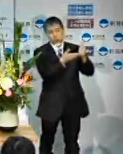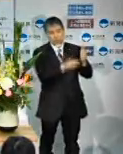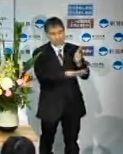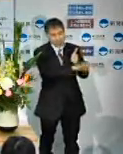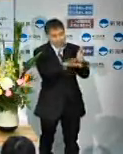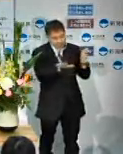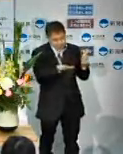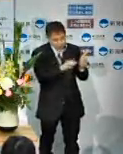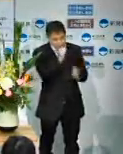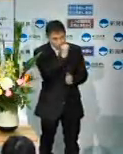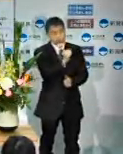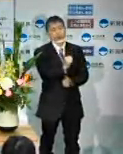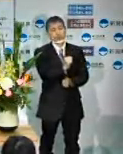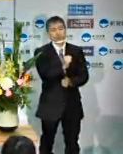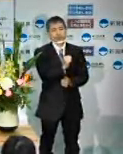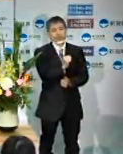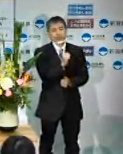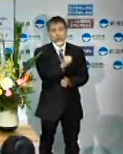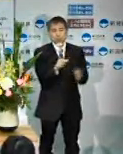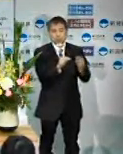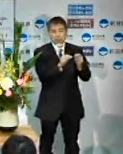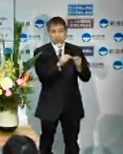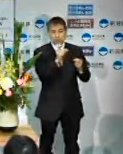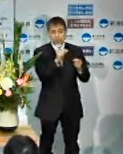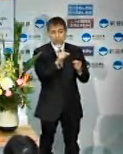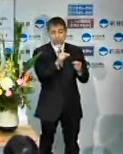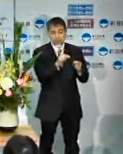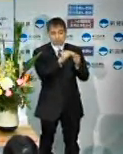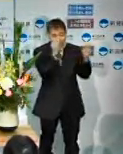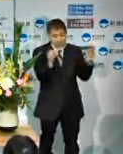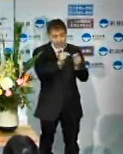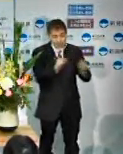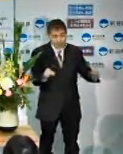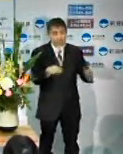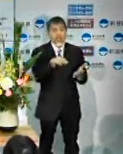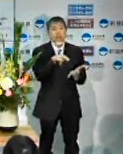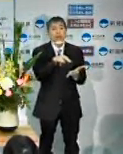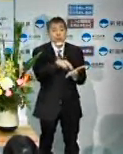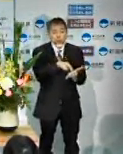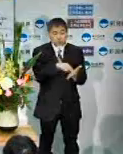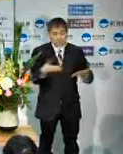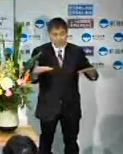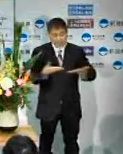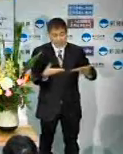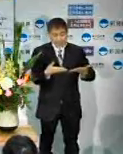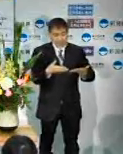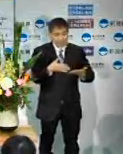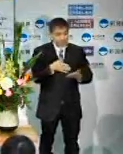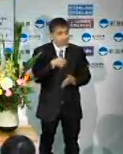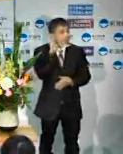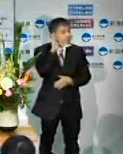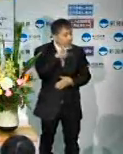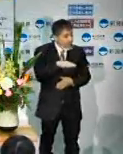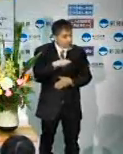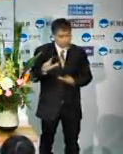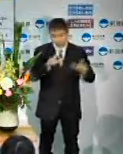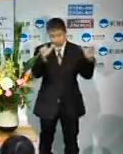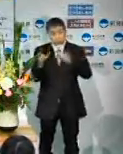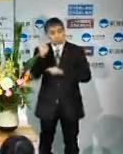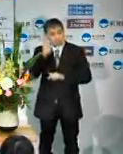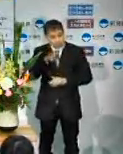くしていくということは、結果として働きやすい、住みやすい、選ばれる新潟につながっていくという思いはあります